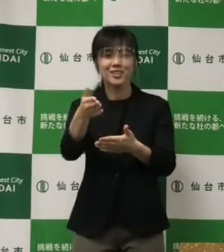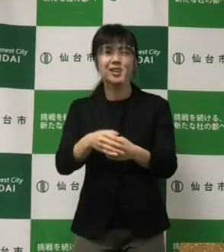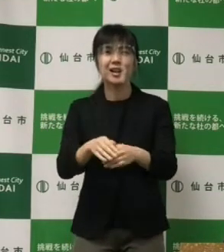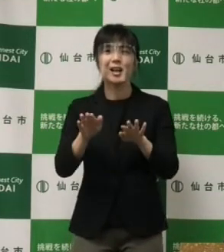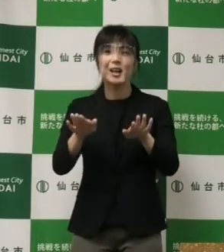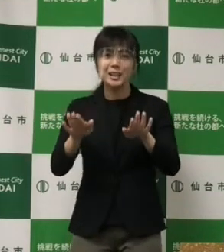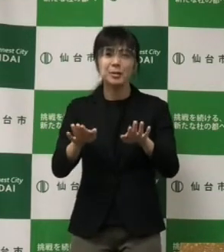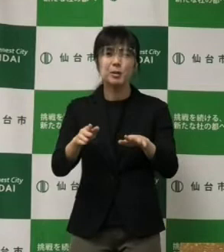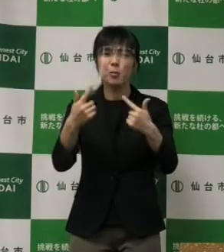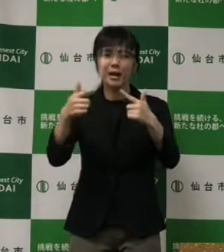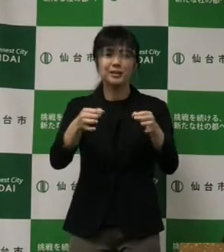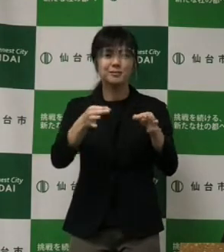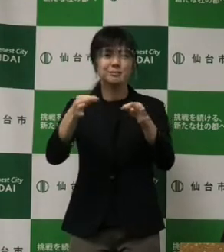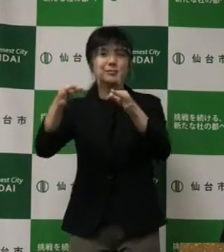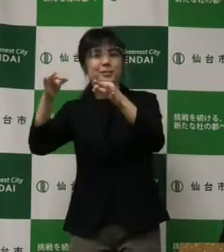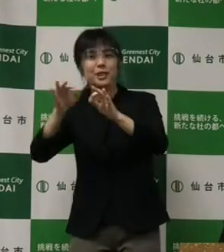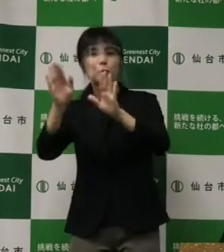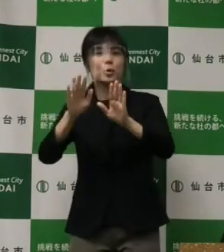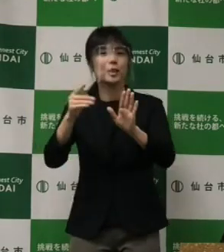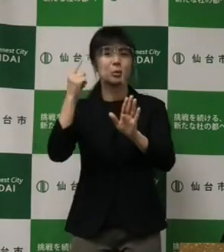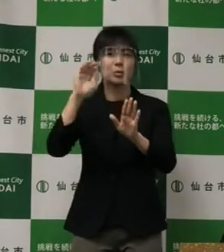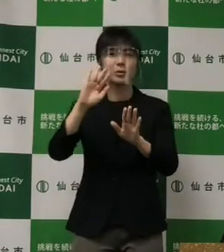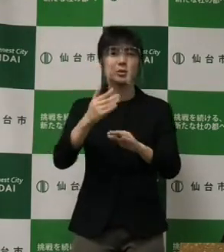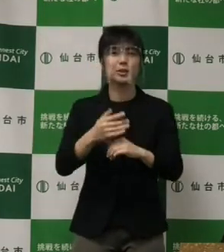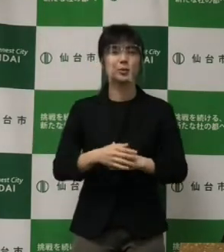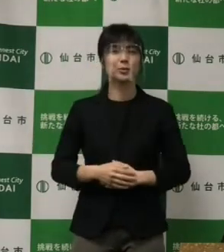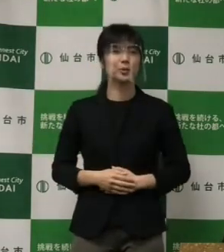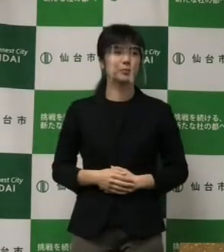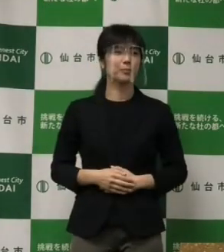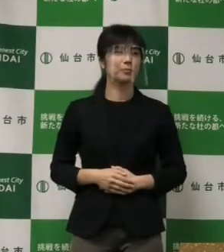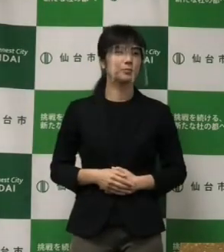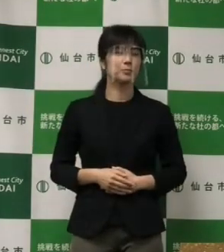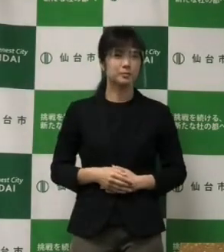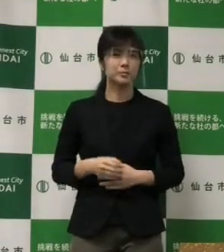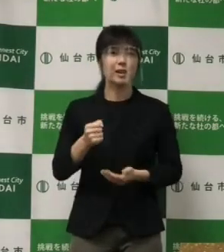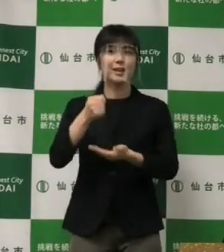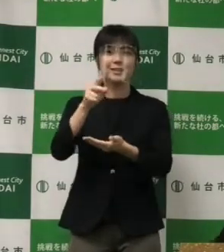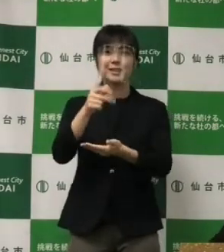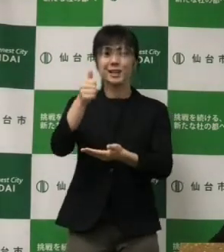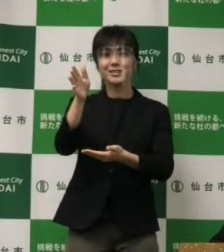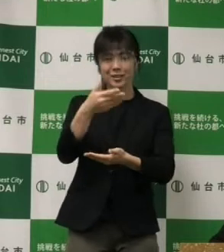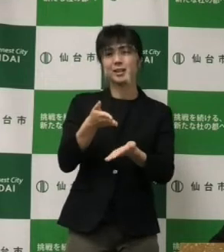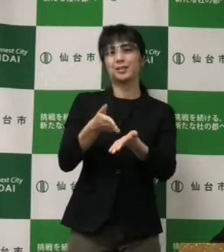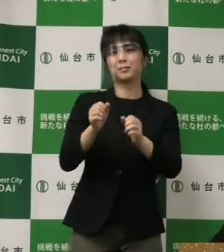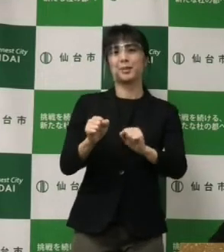式ってどういう感じになるのでしょうか。 それはでは 財政課長の方からご説明いたします。